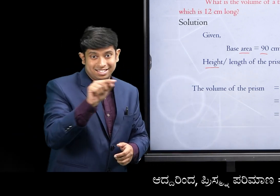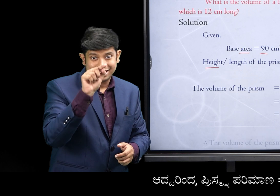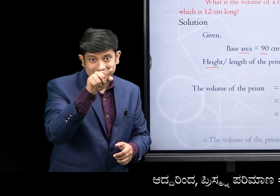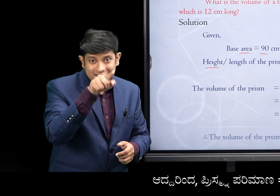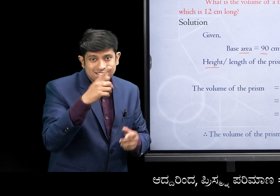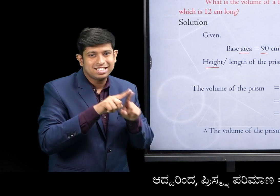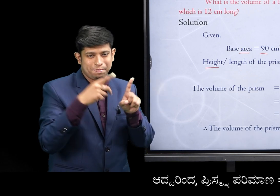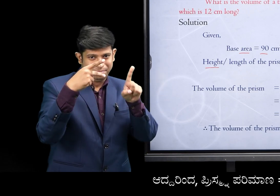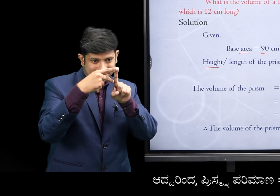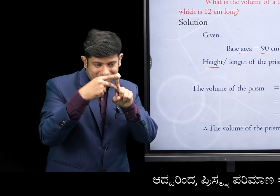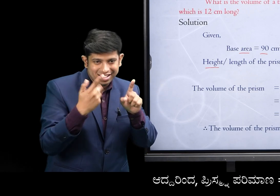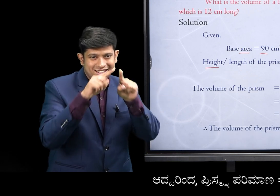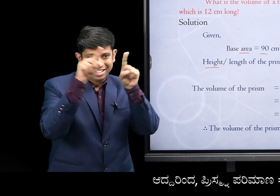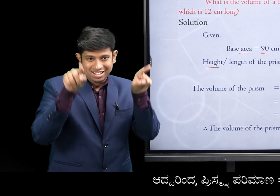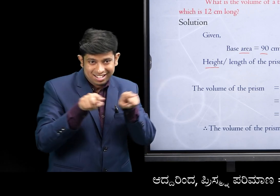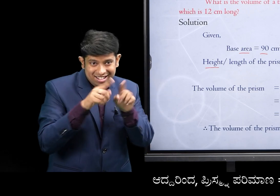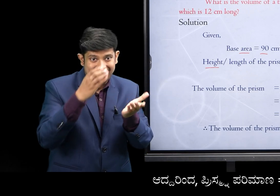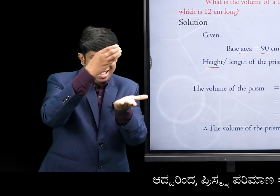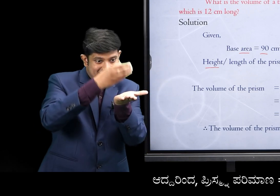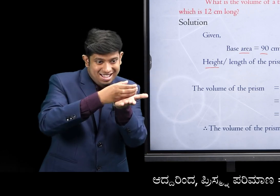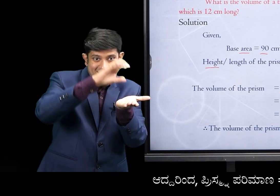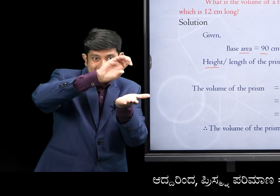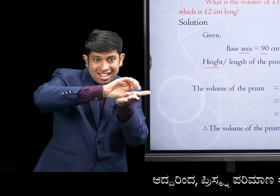ಆದ್ರಿಂದ ಪ್ರಿಸಂನ ಪರಿಮಾಣ ಇಸ್ ಈಕ್ವಲ್ ಟು